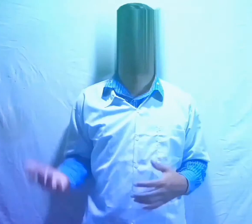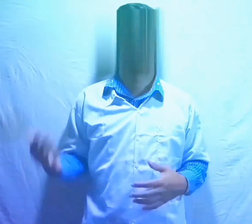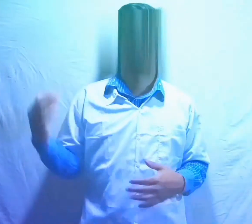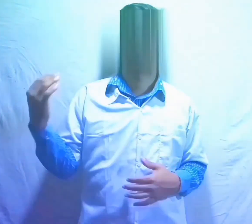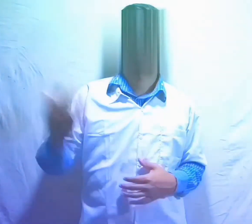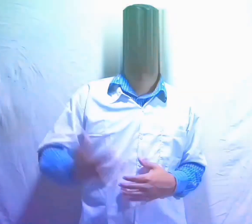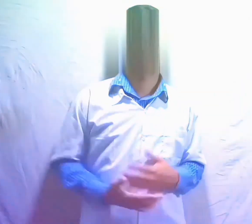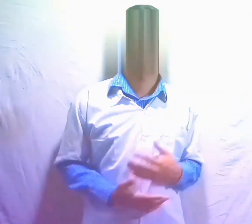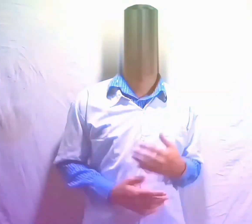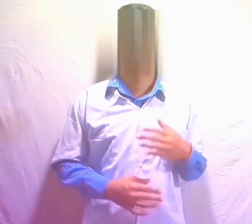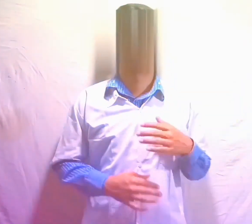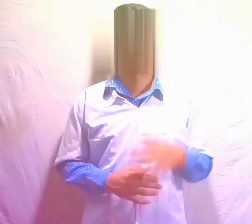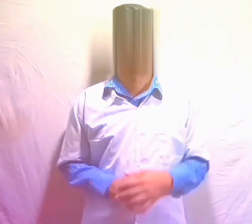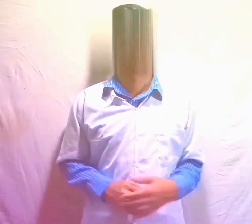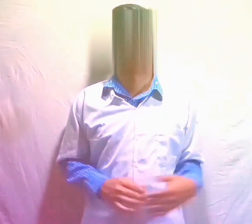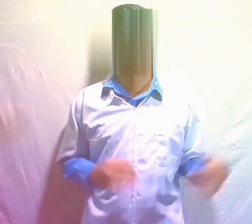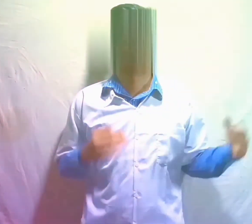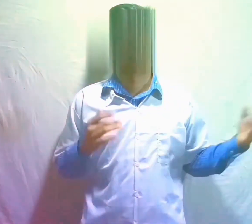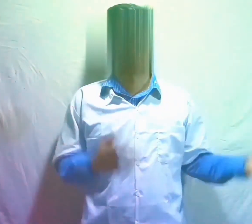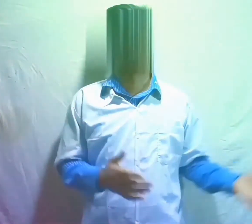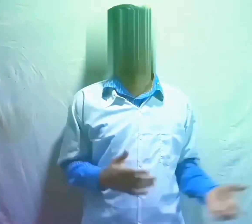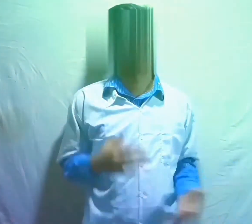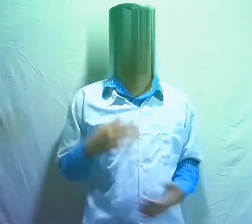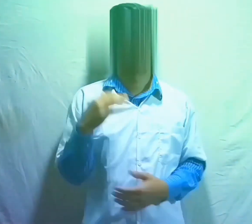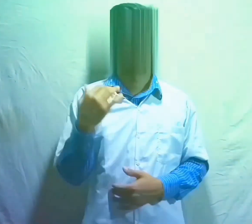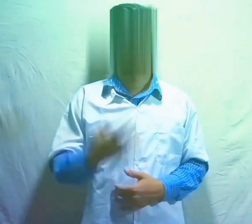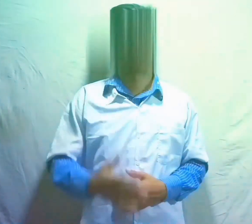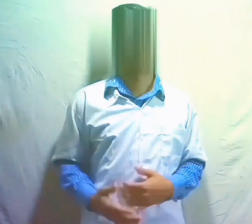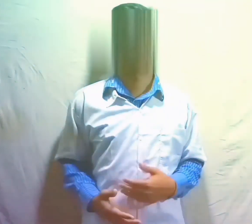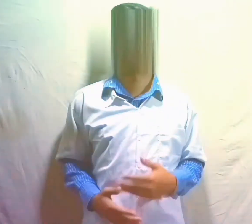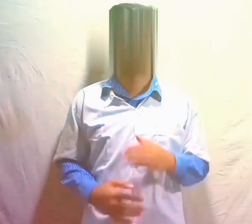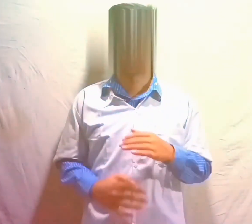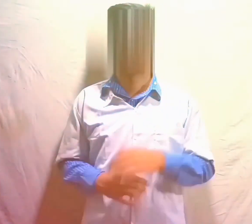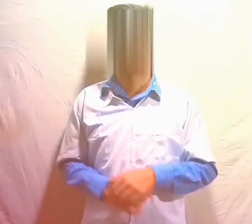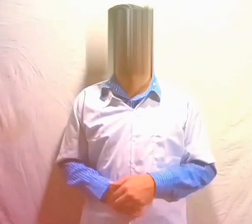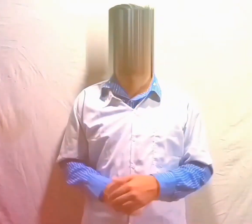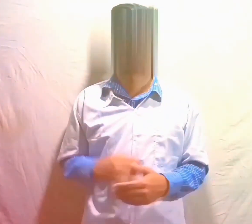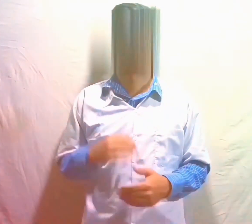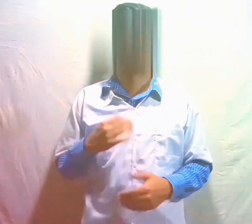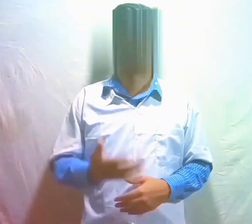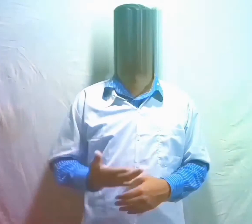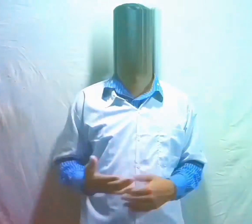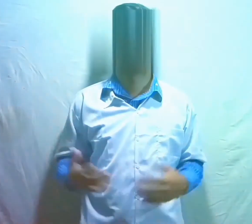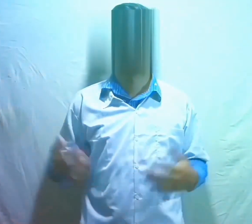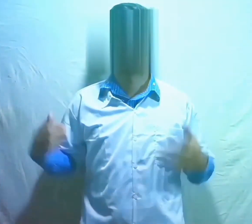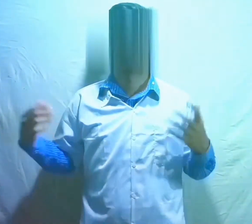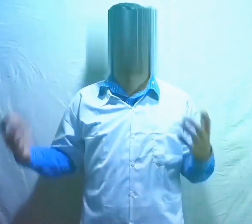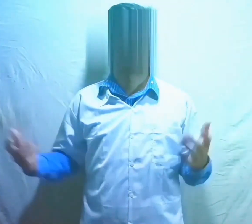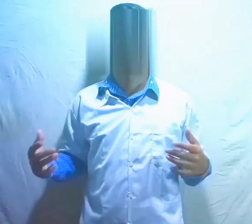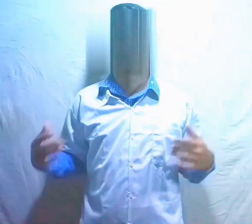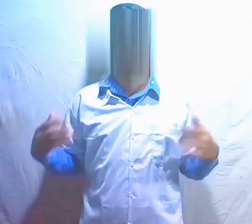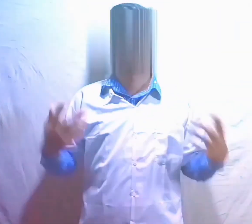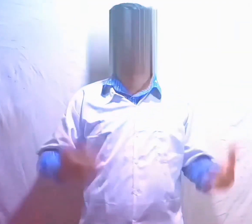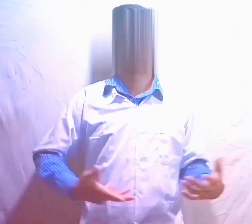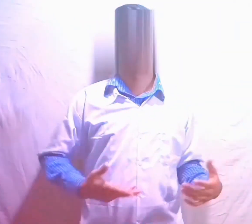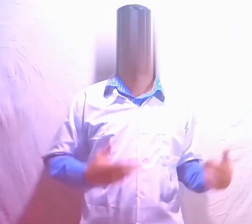1 থেকে 2 মাস এটি খান, আপনি এরপরে রেজাল্ট দেখতে পাবেন। আর আমাদের চ্যানেলে আরেকটা ভিডিও আছে